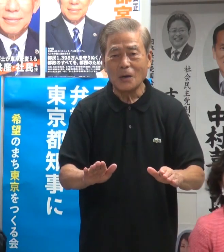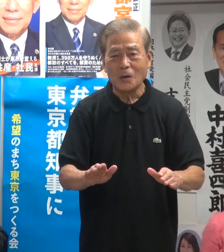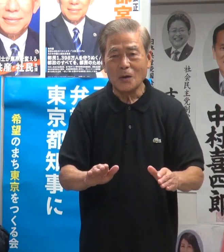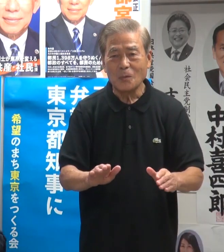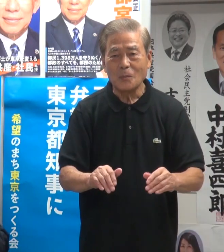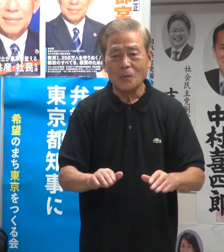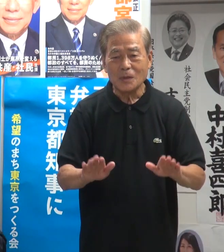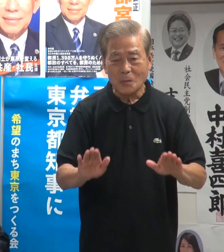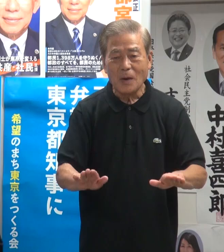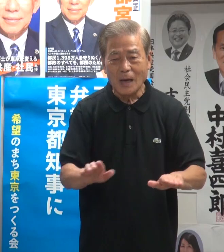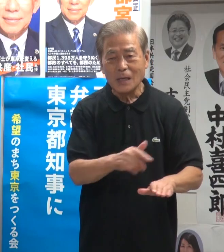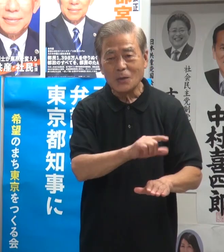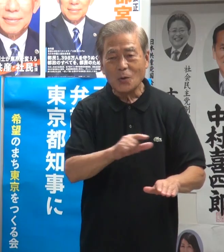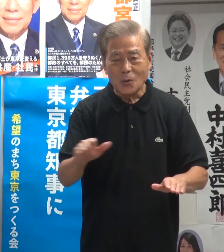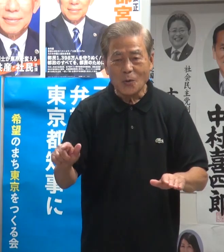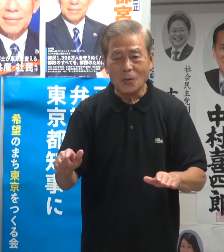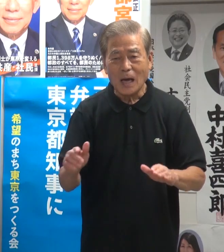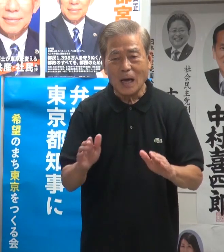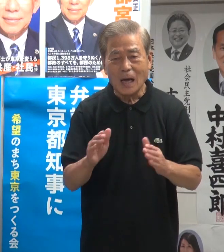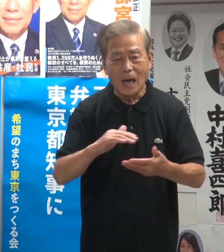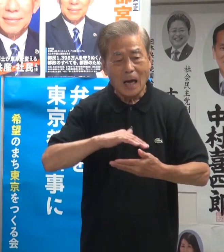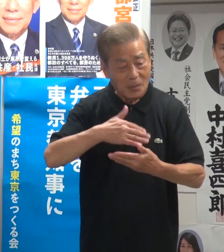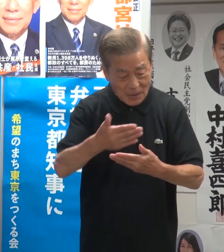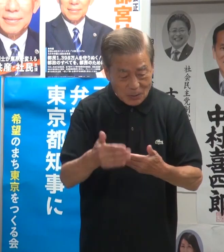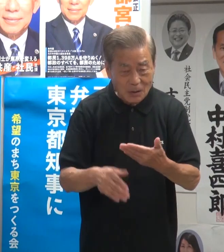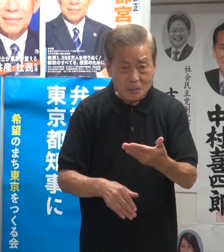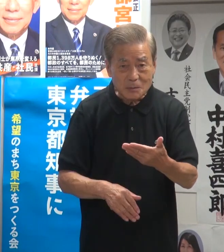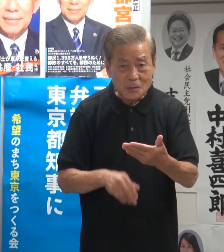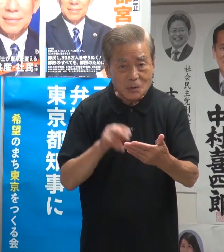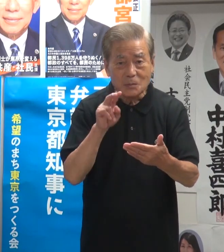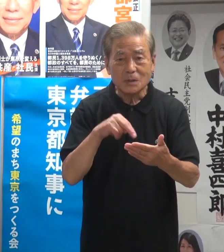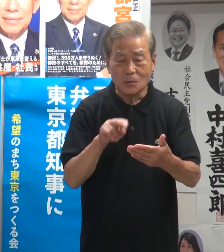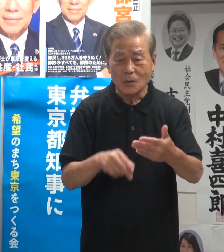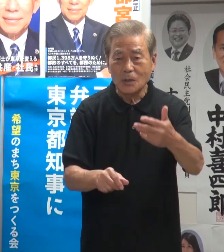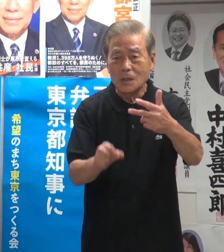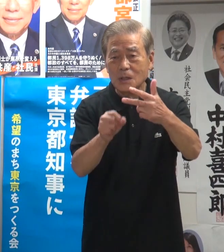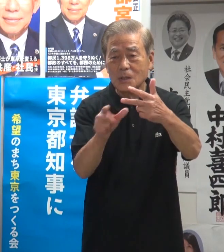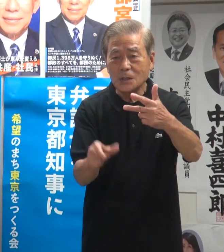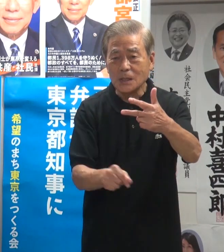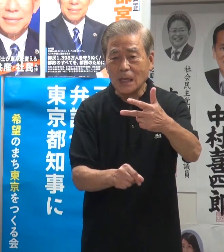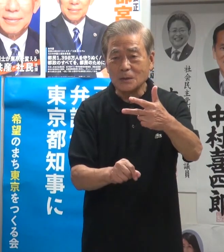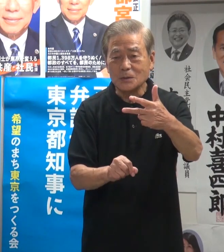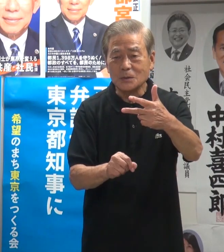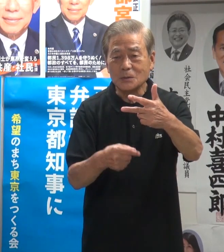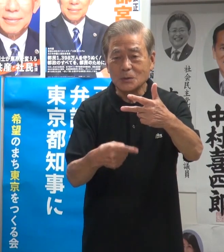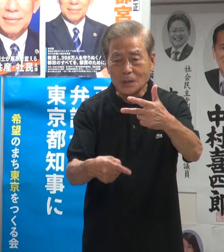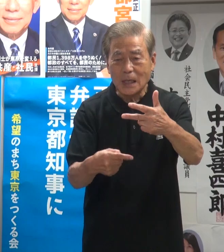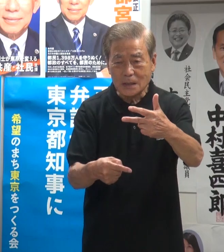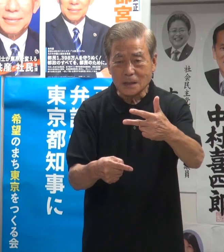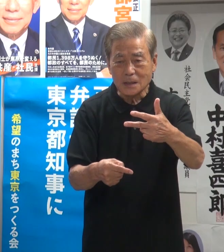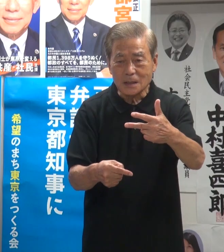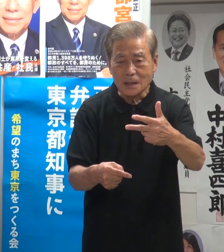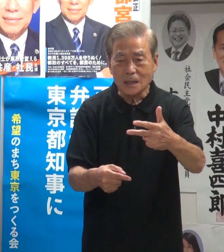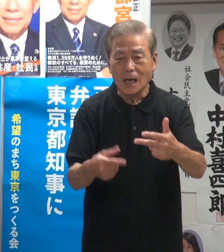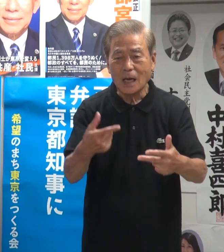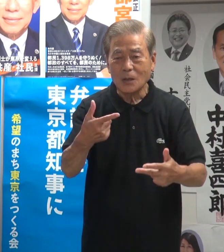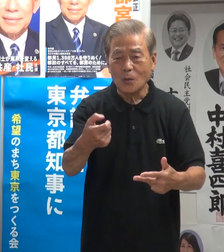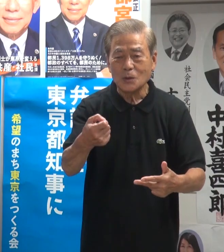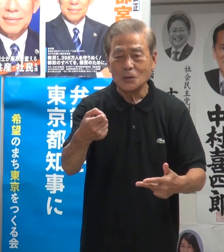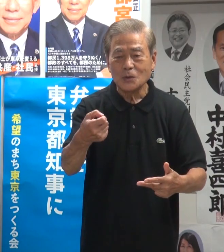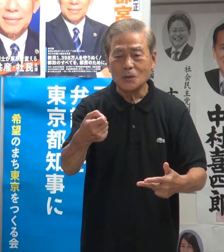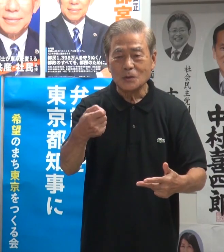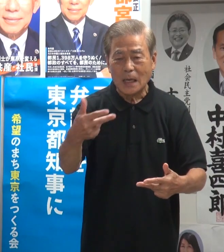この iPad のいろんなニュース見てると7月1日の発表が67人だったけど、実はあれ130